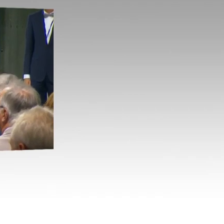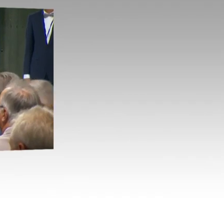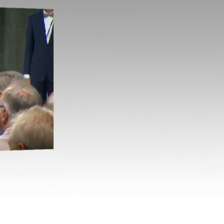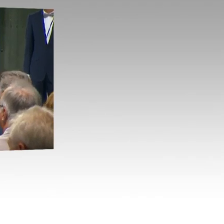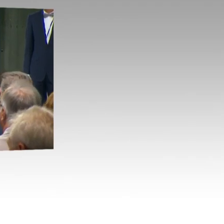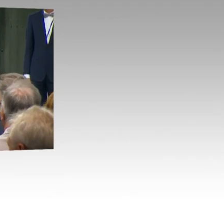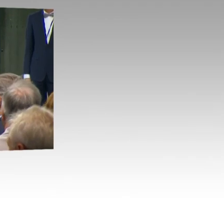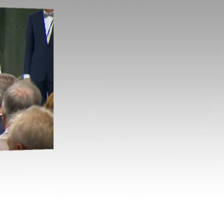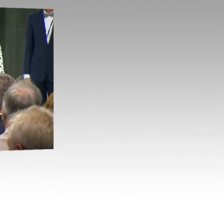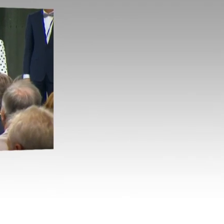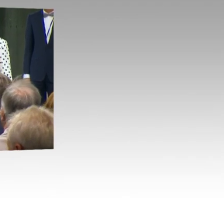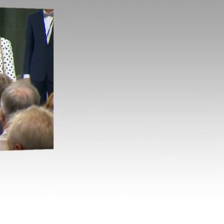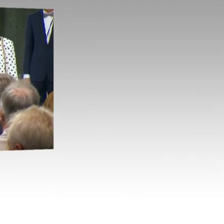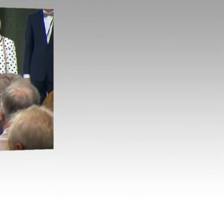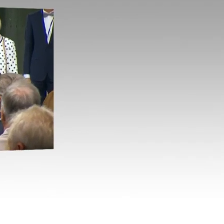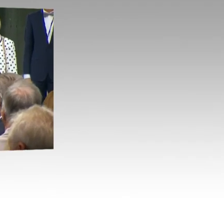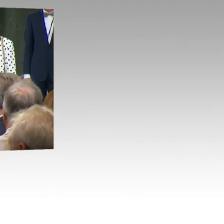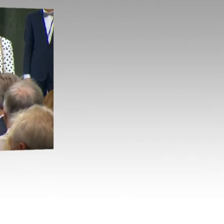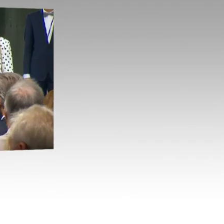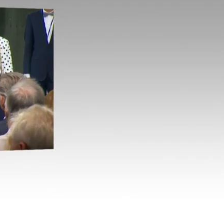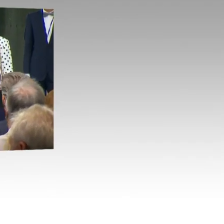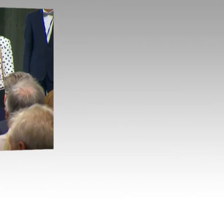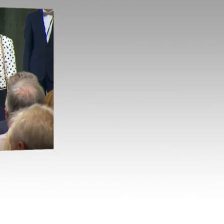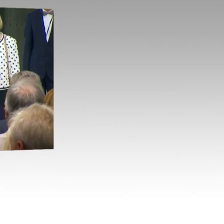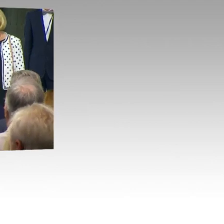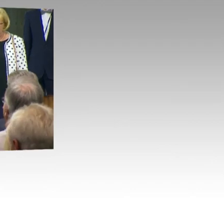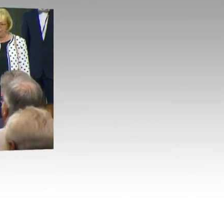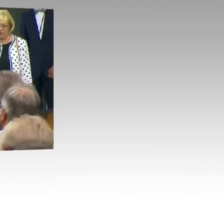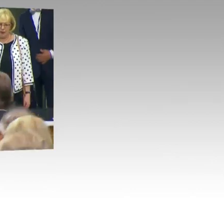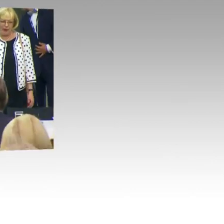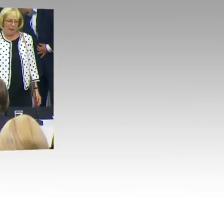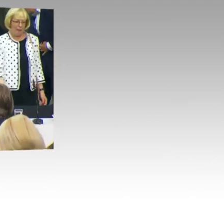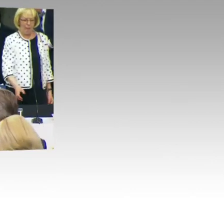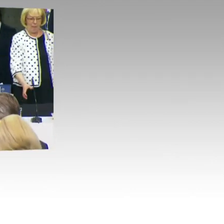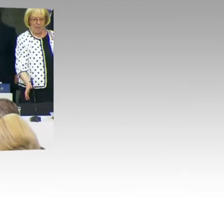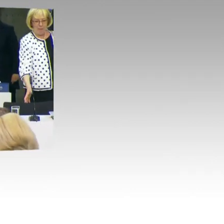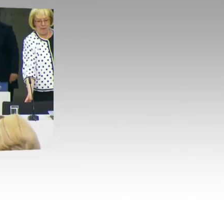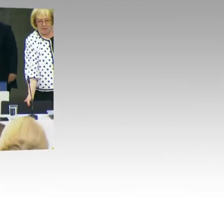Liebe Kolleginnen und Kollegen, ich begrüße Sie. Bitte nehmen Sie Platz.